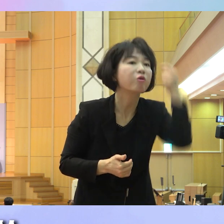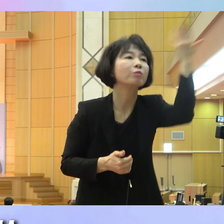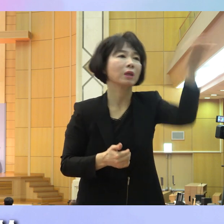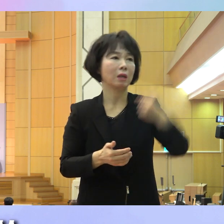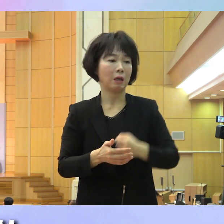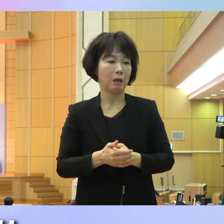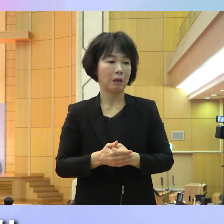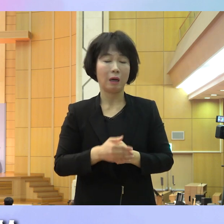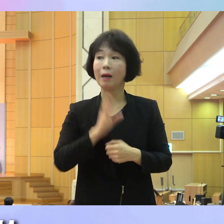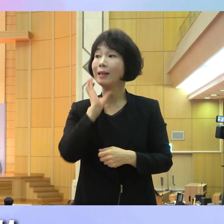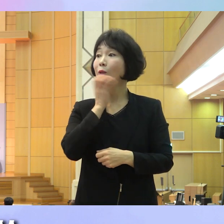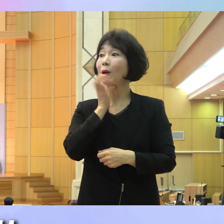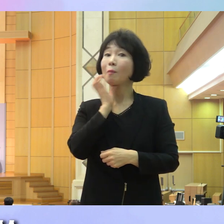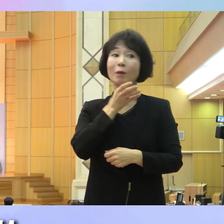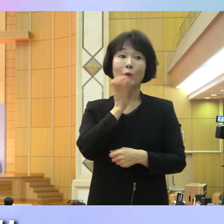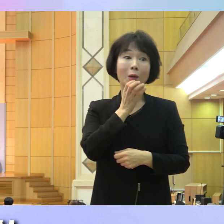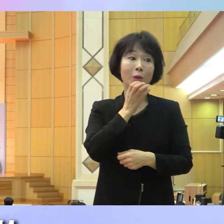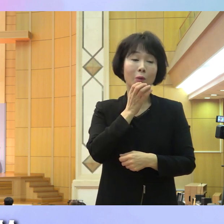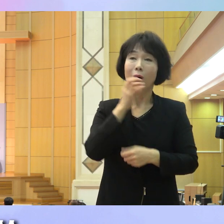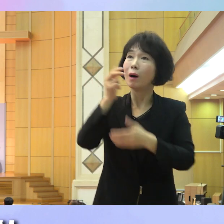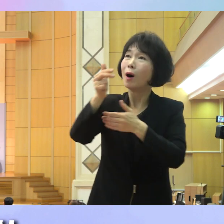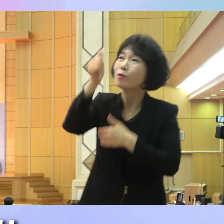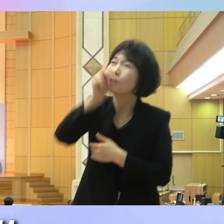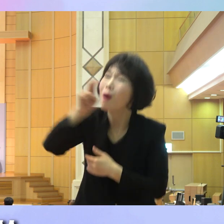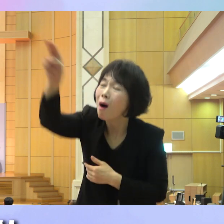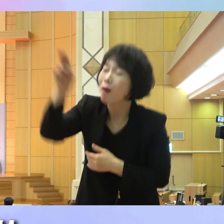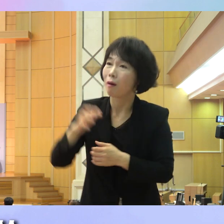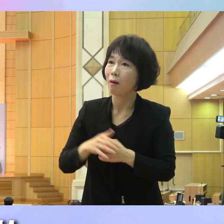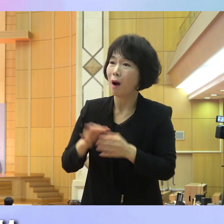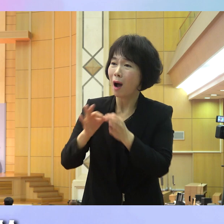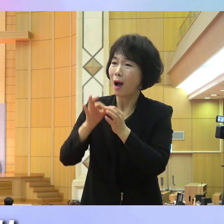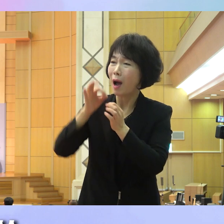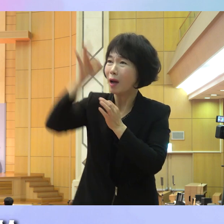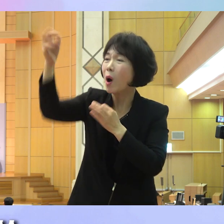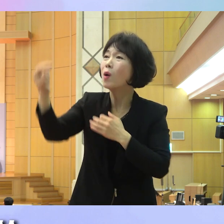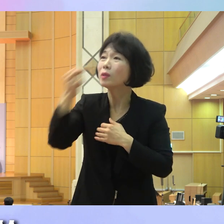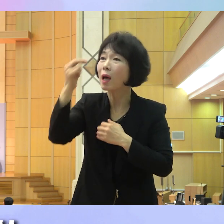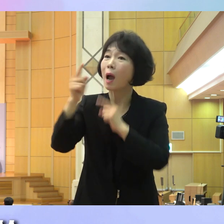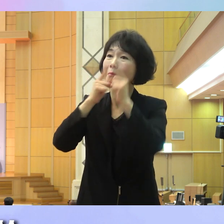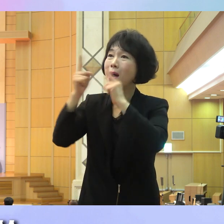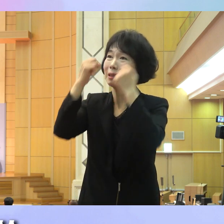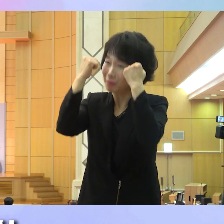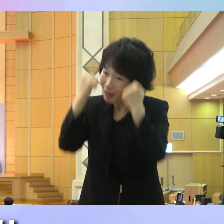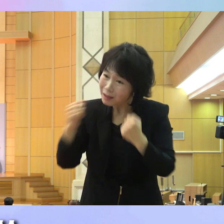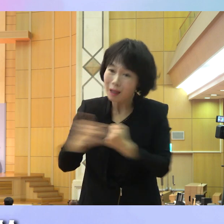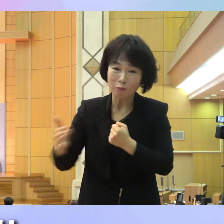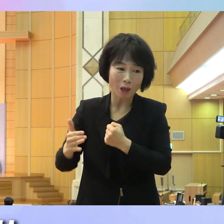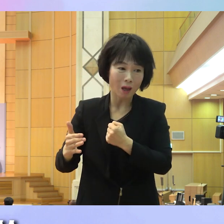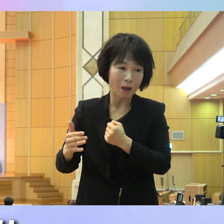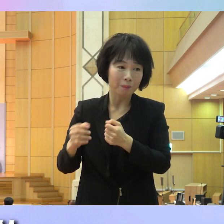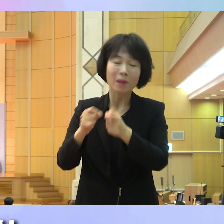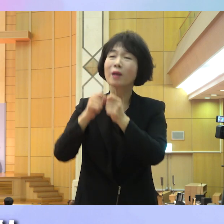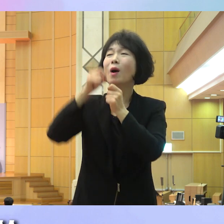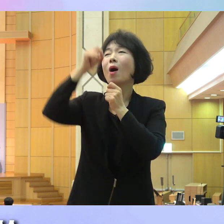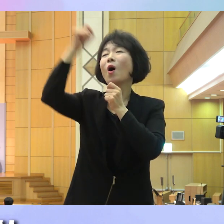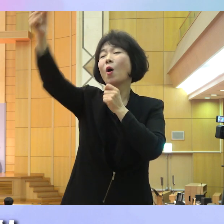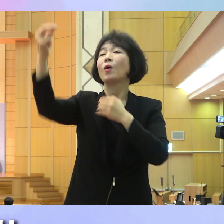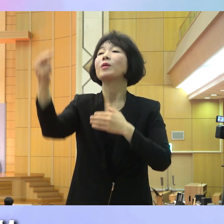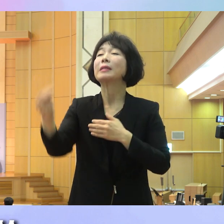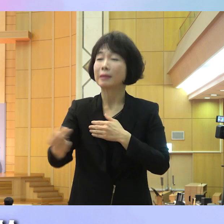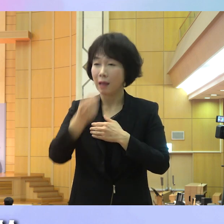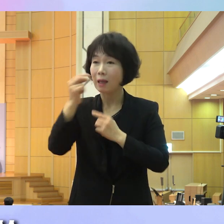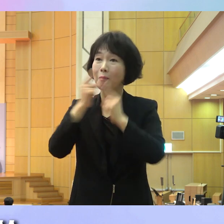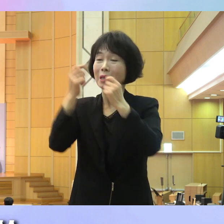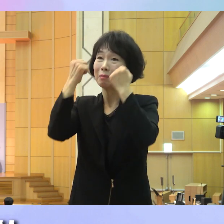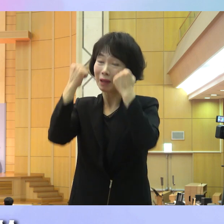시몬 베드로가 대답하되 주여 영생의 말씀이 계심에, 영생의 말씀이 있는데,